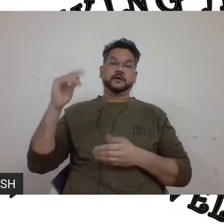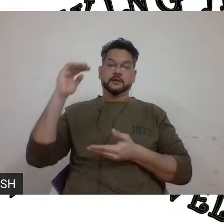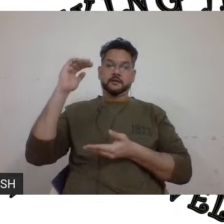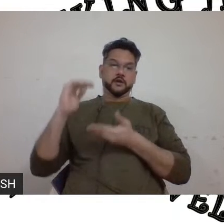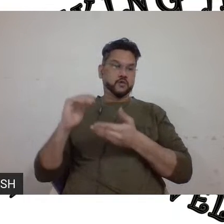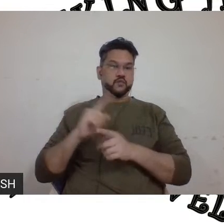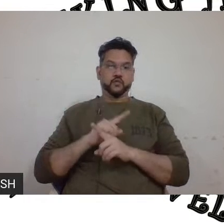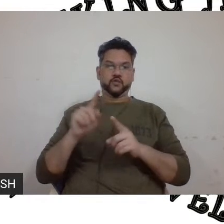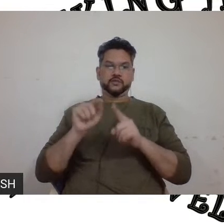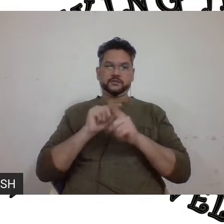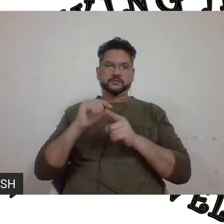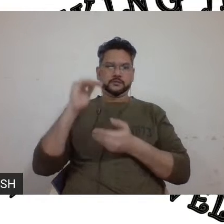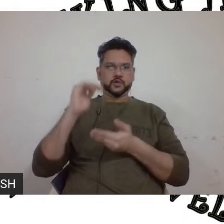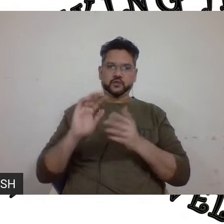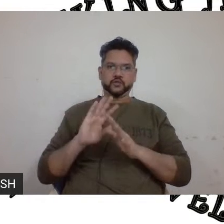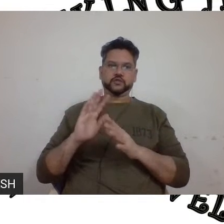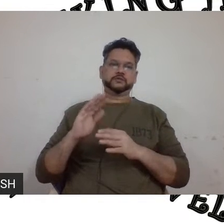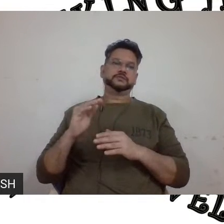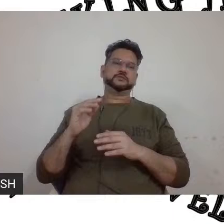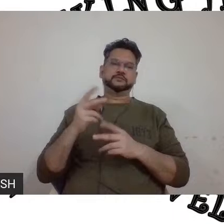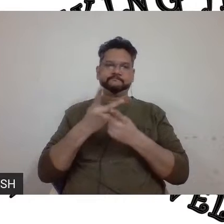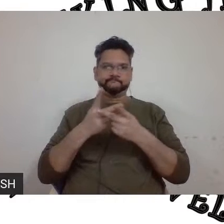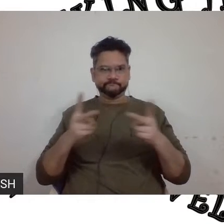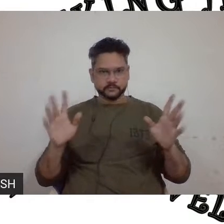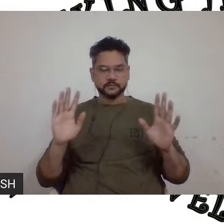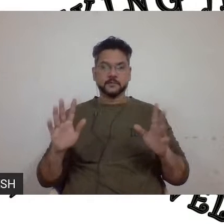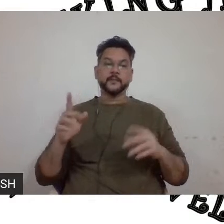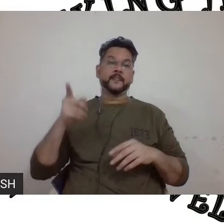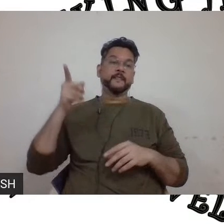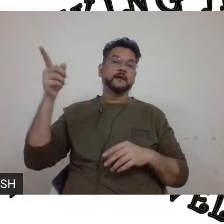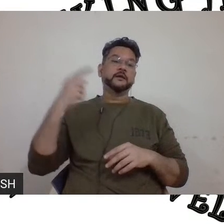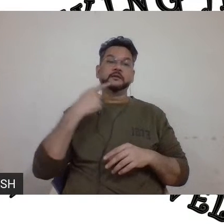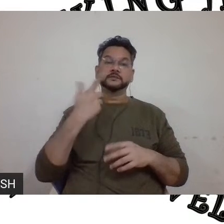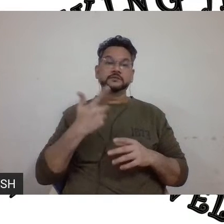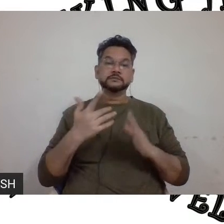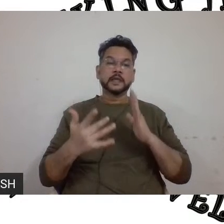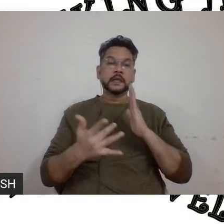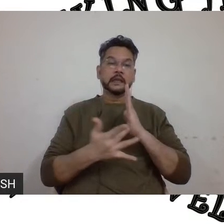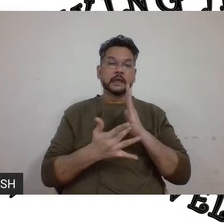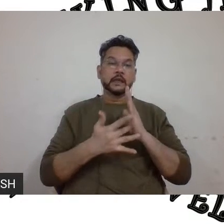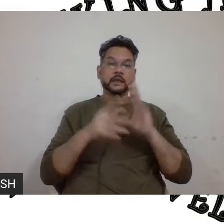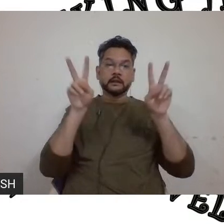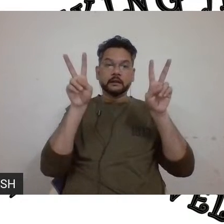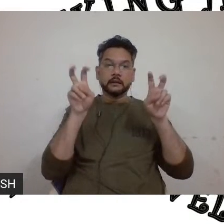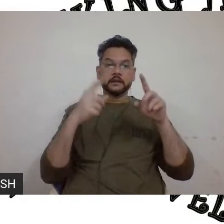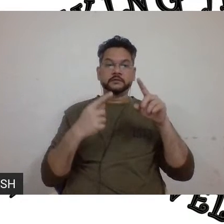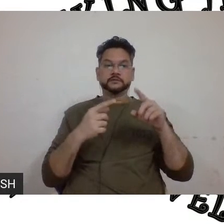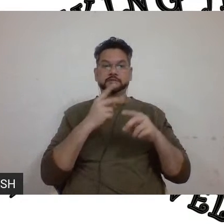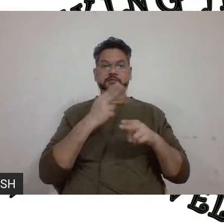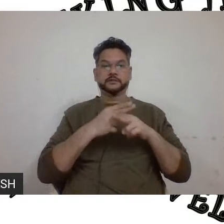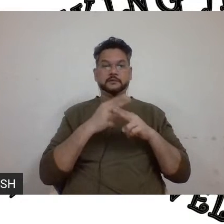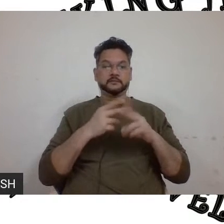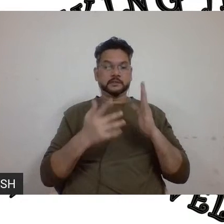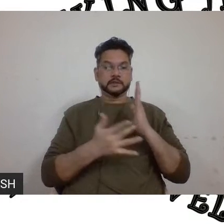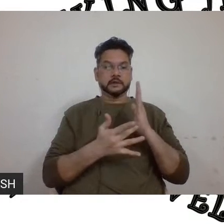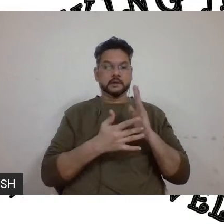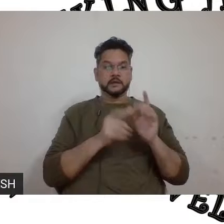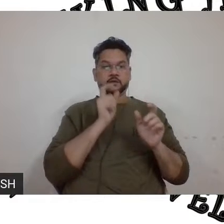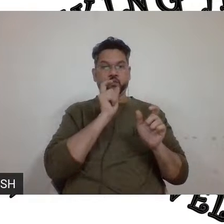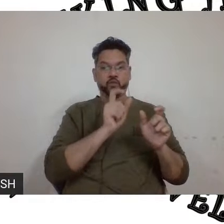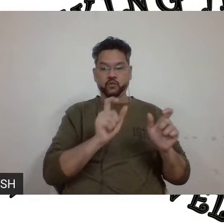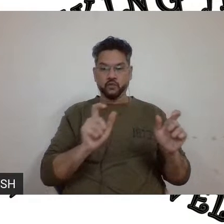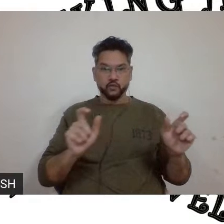सारे टेक्निकल टर्म्स निकाल करके पर्सन विद डिसेबिलिटीज को जॉब राइट्स से दूर कर दिया जाता